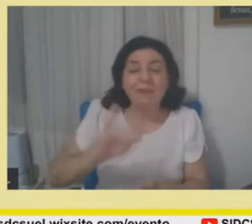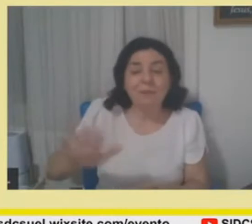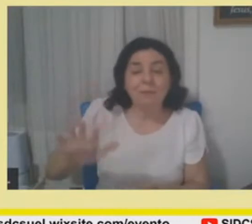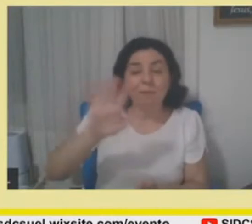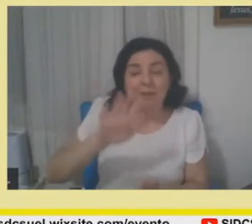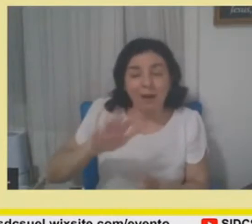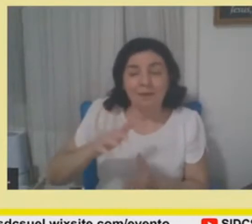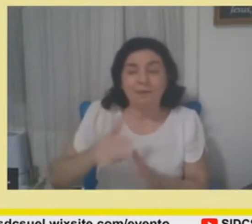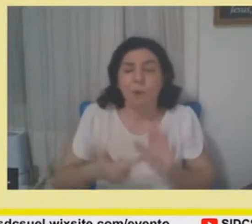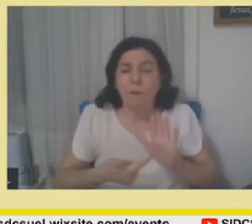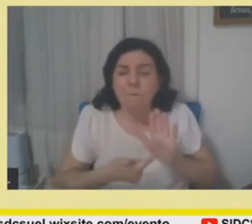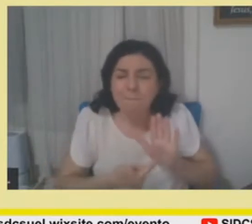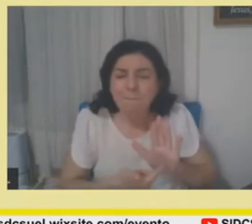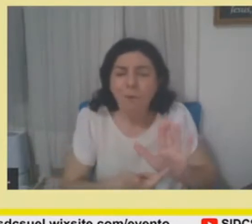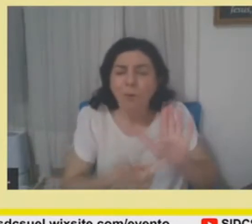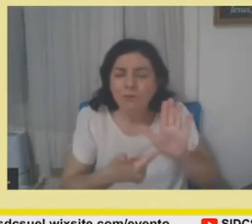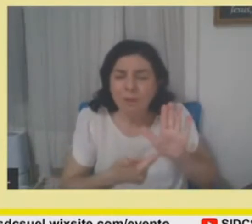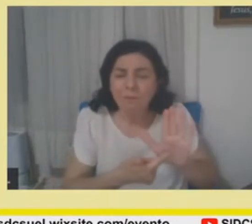revista.